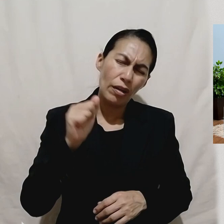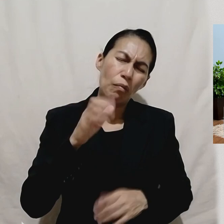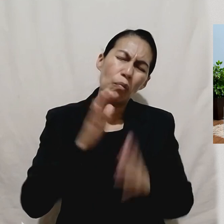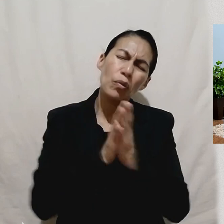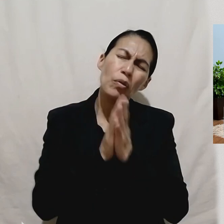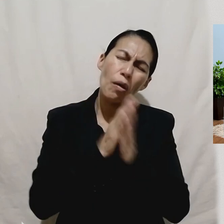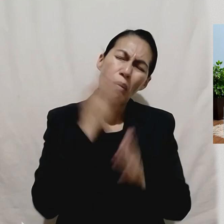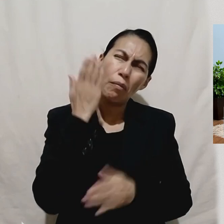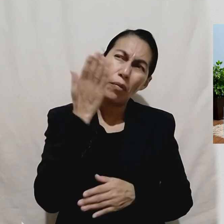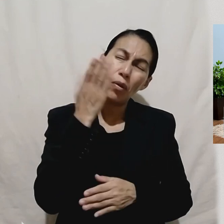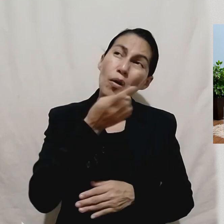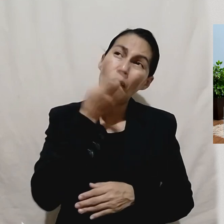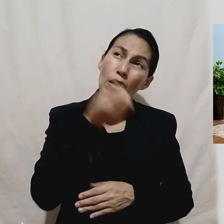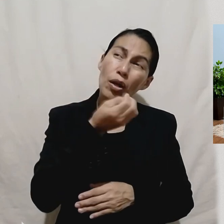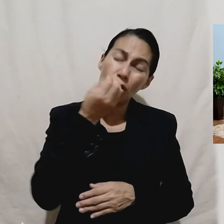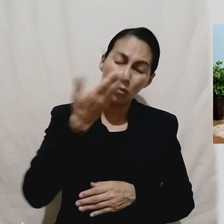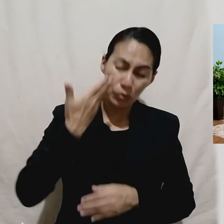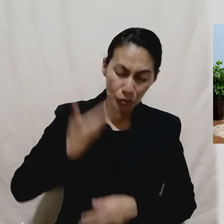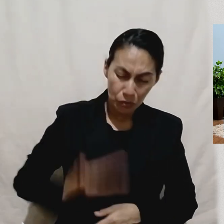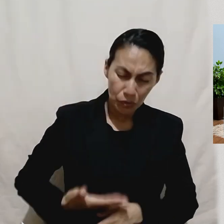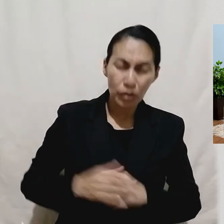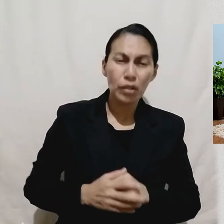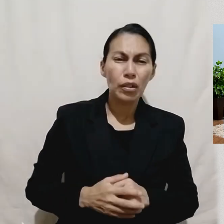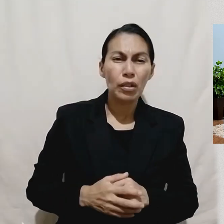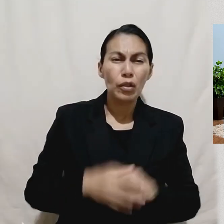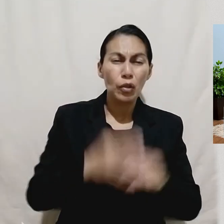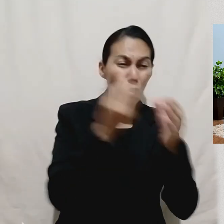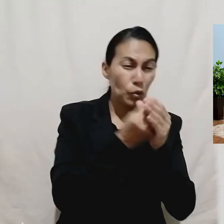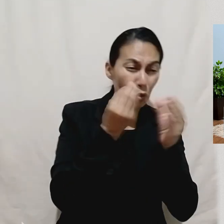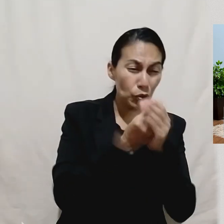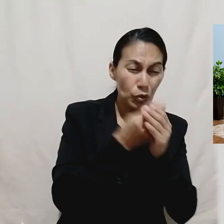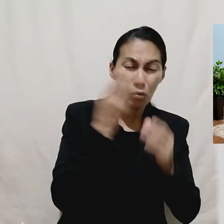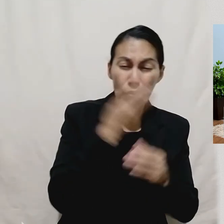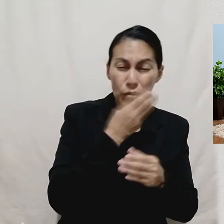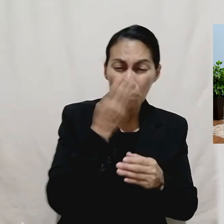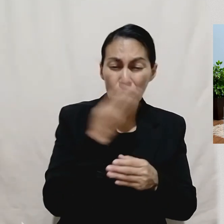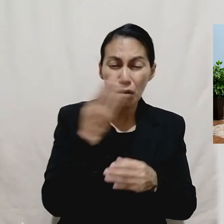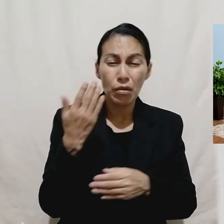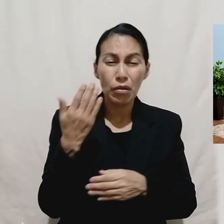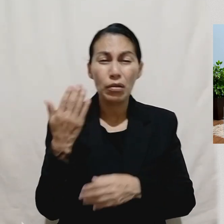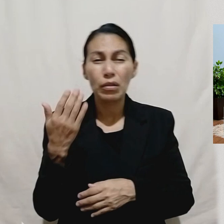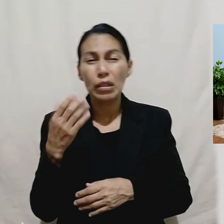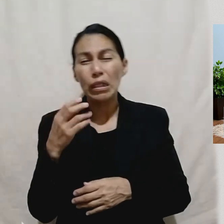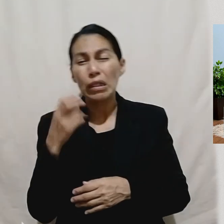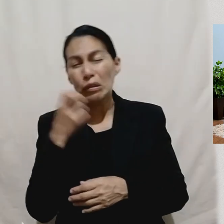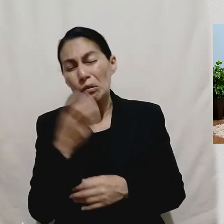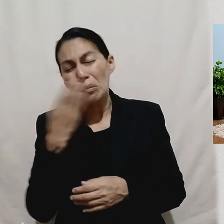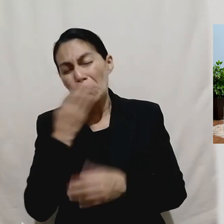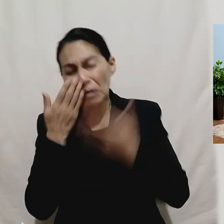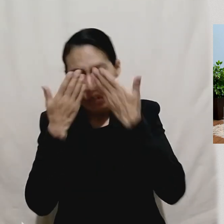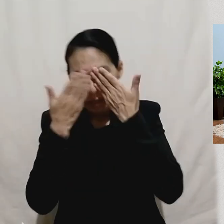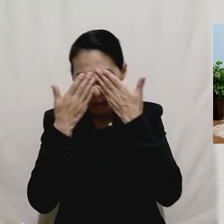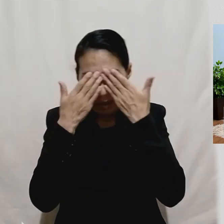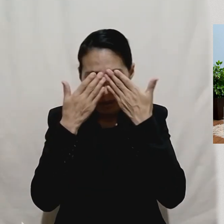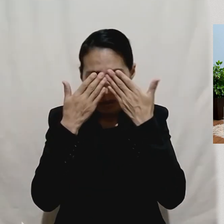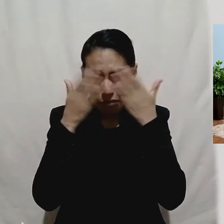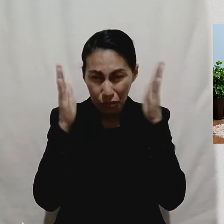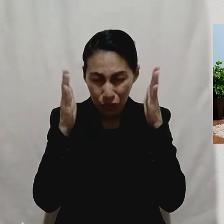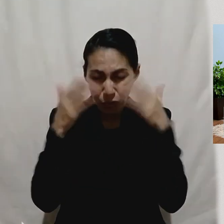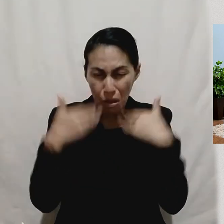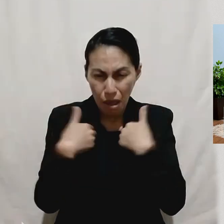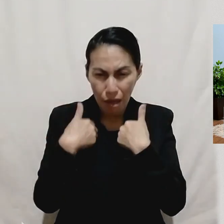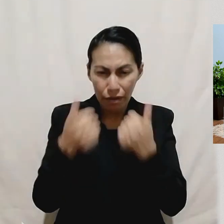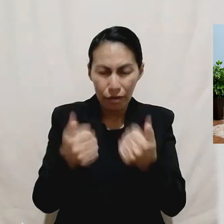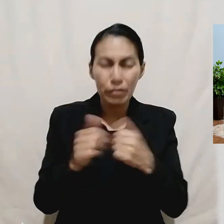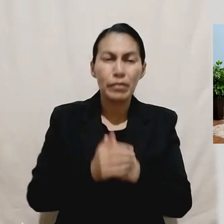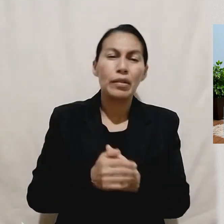mí para predicar su palabra pido por los cursos bíblicos y por todos los enfermos tanto física